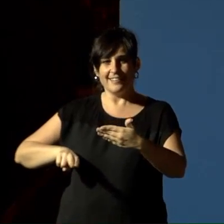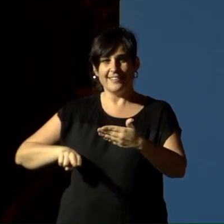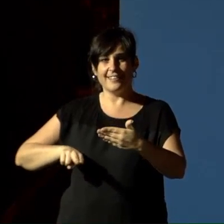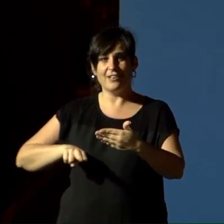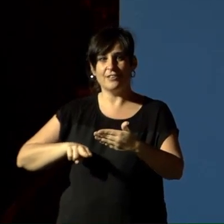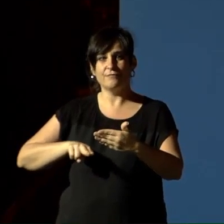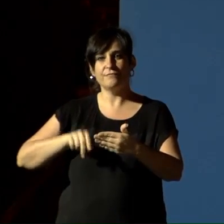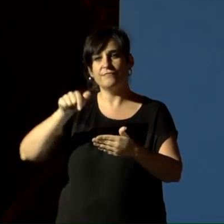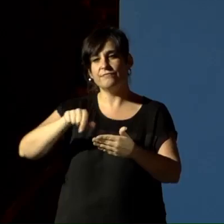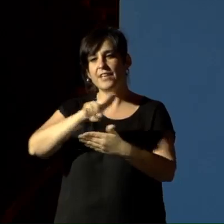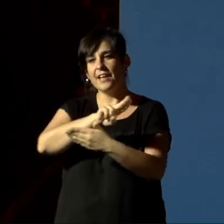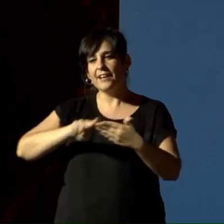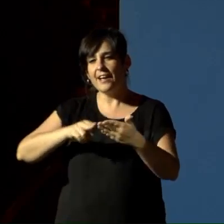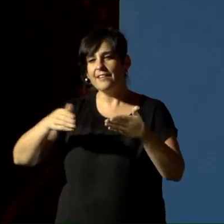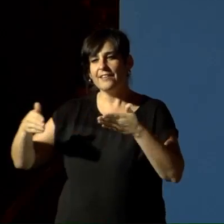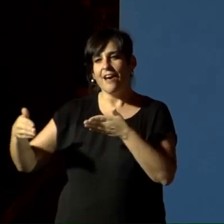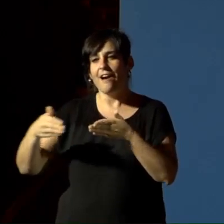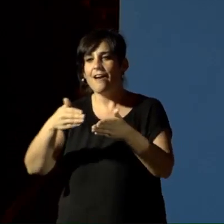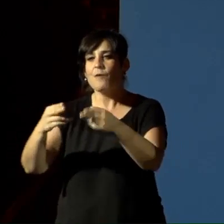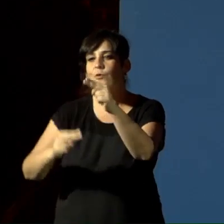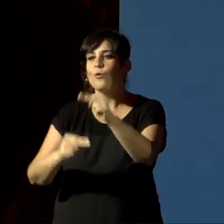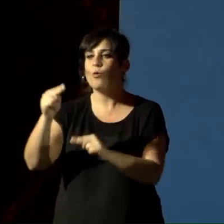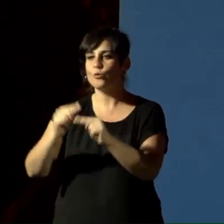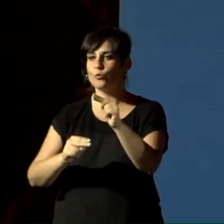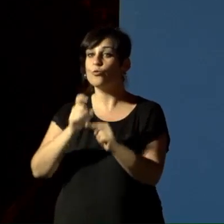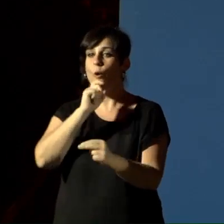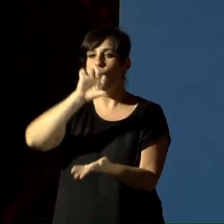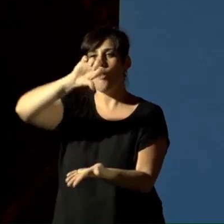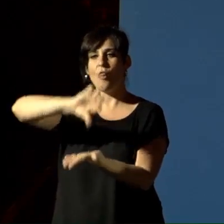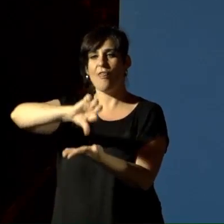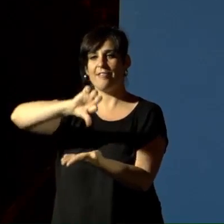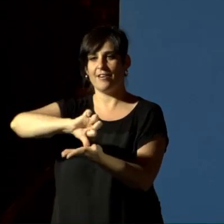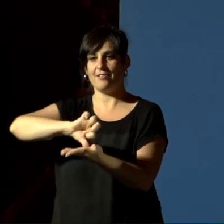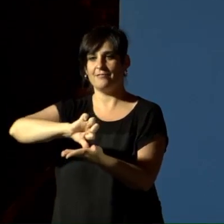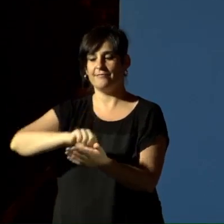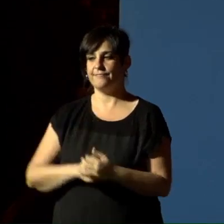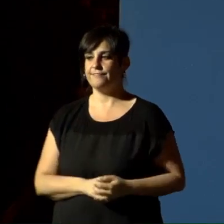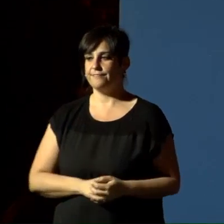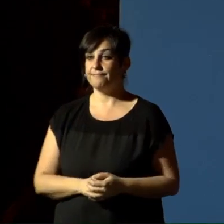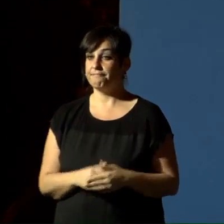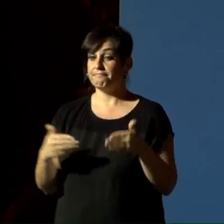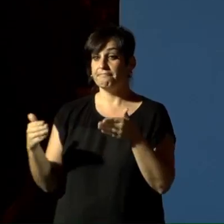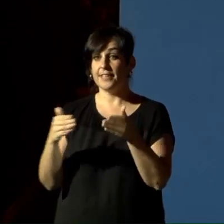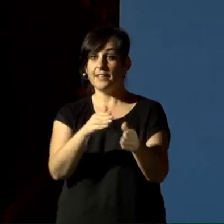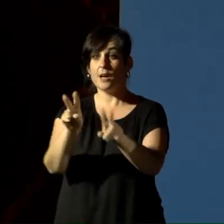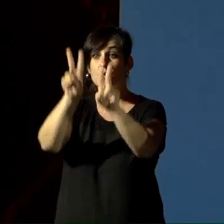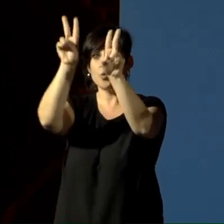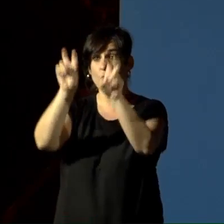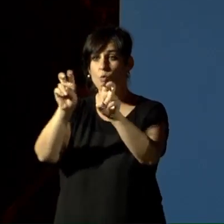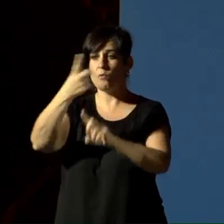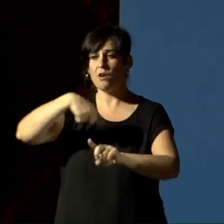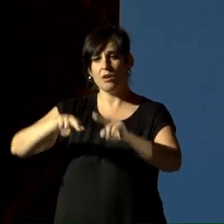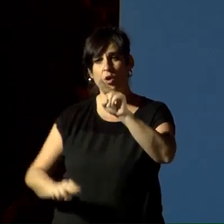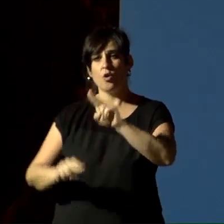construción central. E cal é o novo paradigma que estamos a construir aquí, que se está a